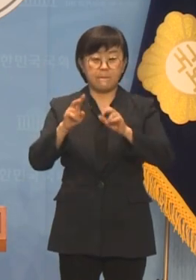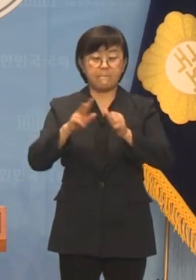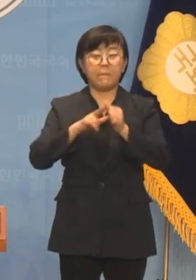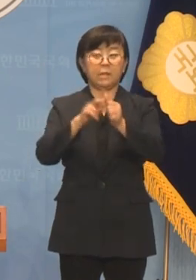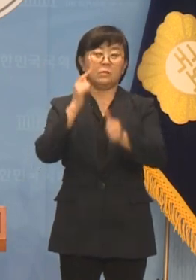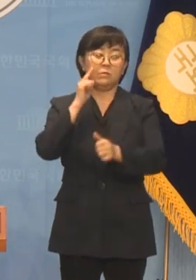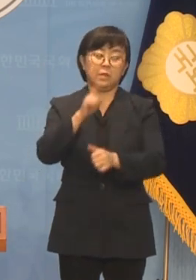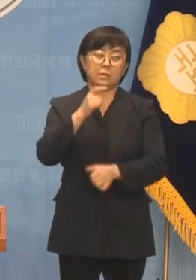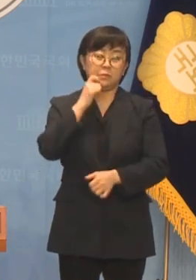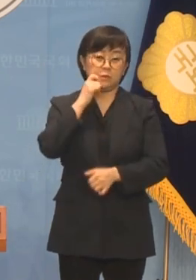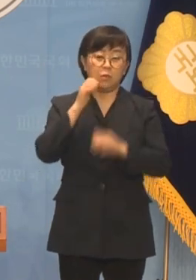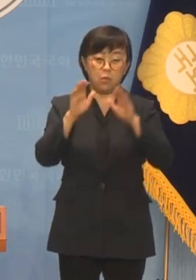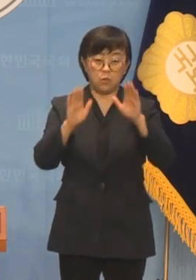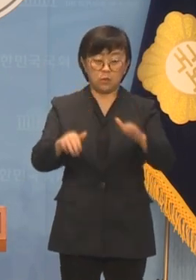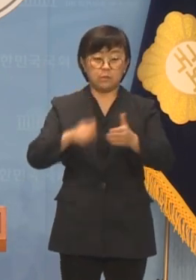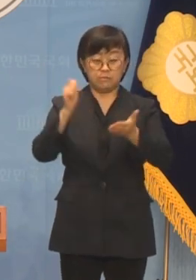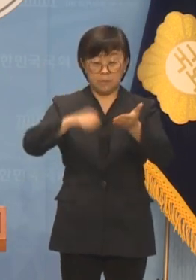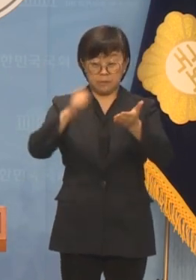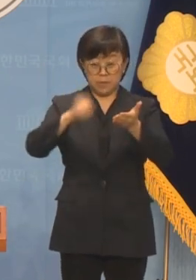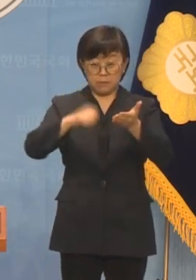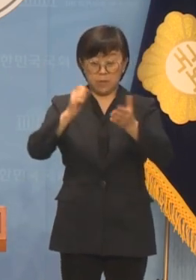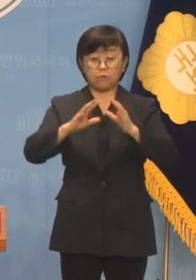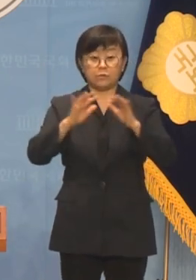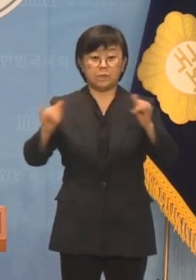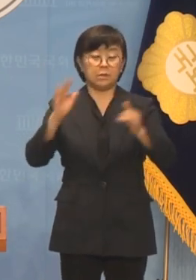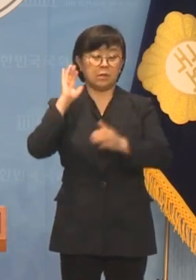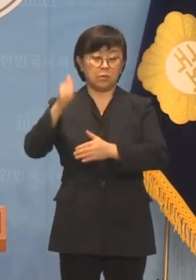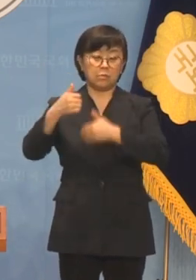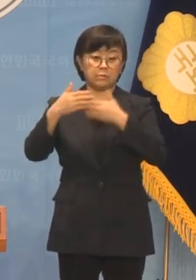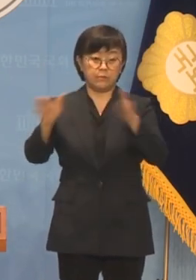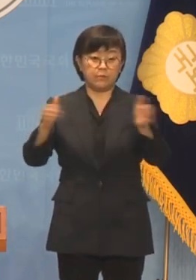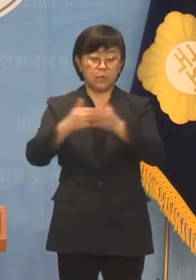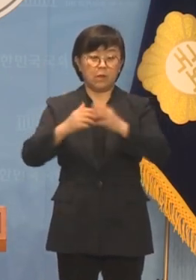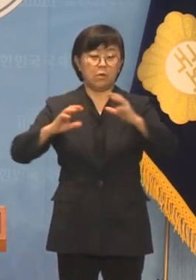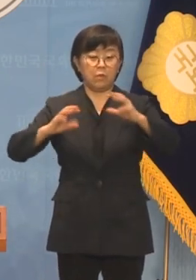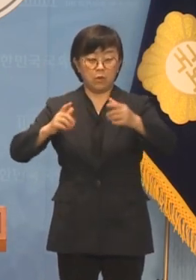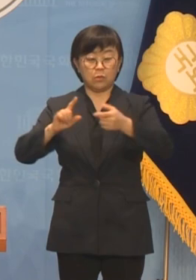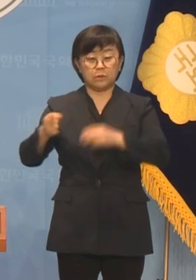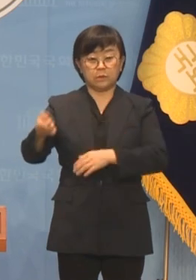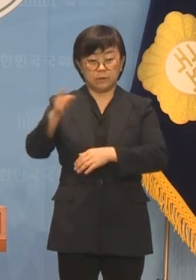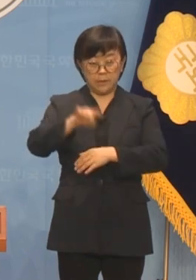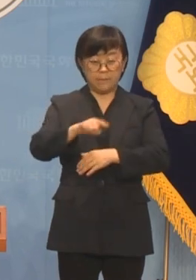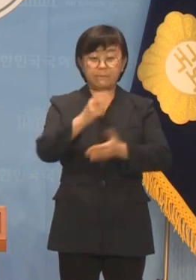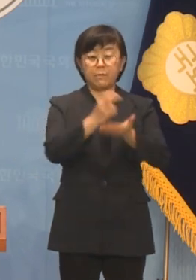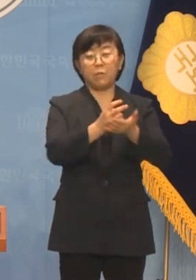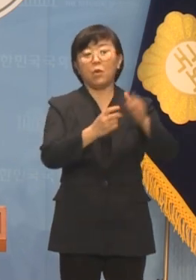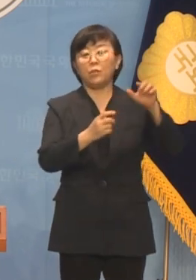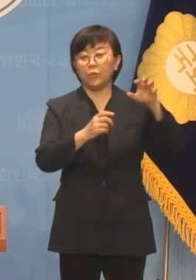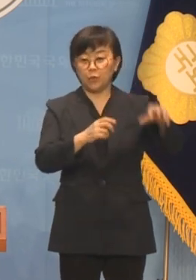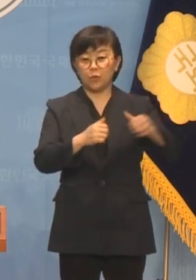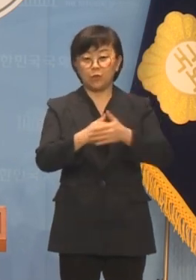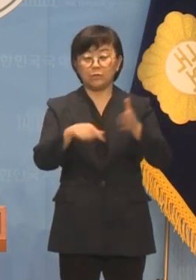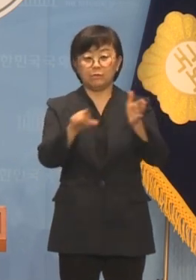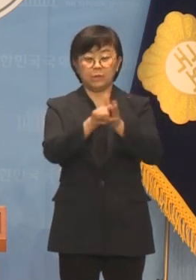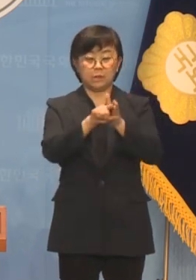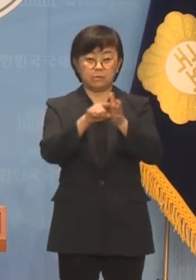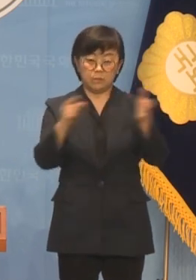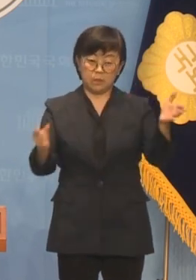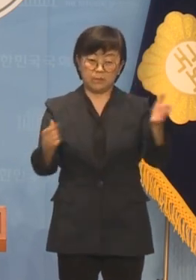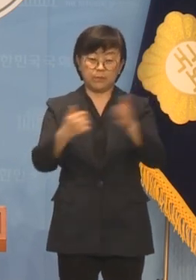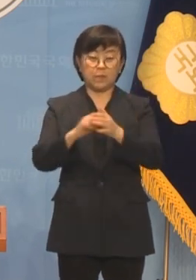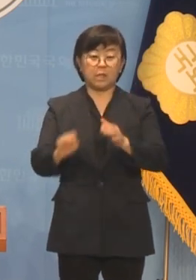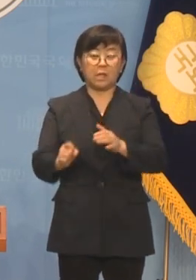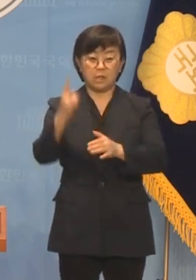없습니다. 오늘의 판결은 국민이 대통령실과 외교부에 이어 법원마저 불신하는 계기가